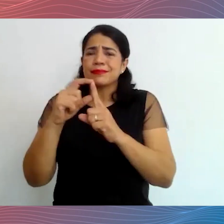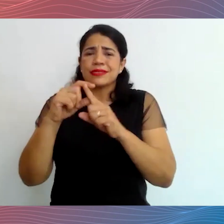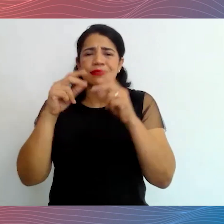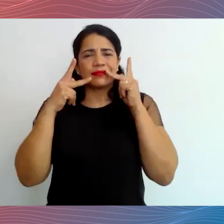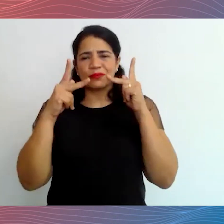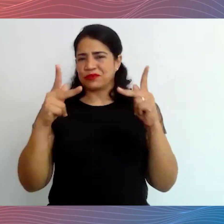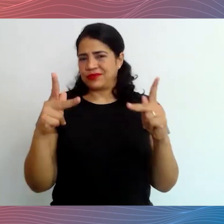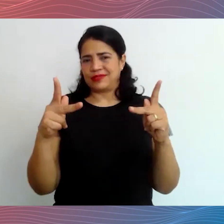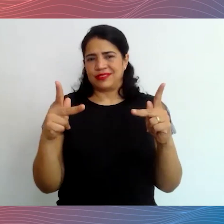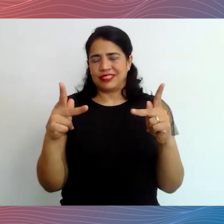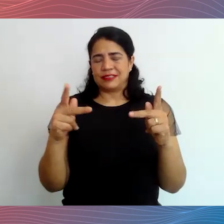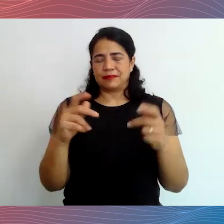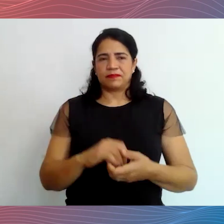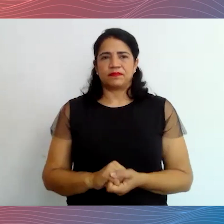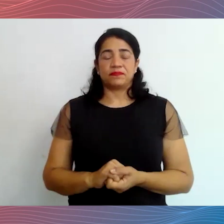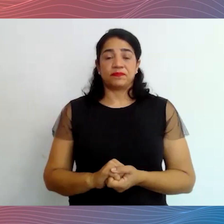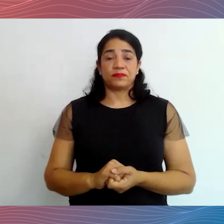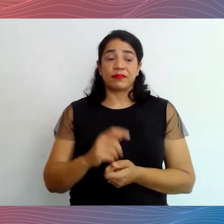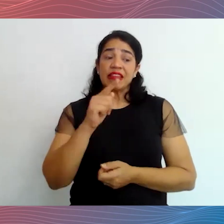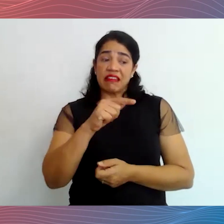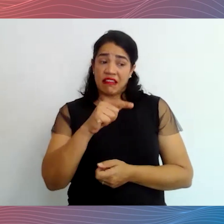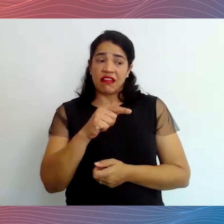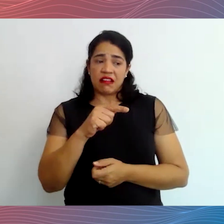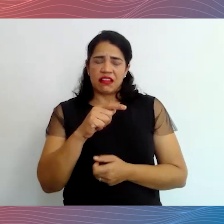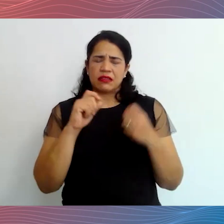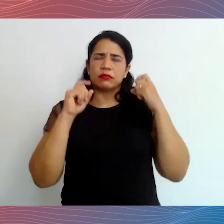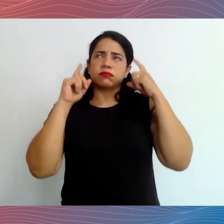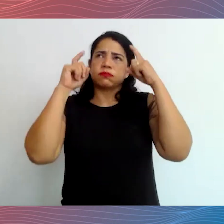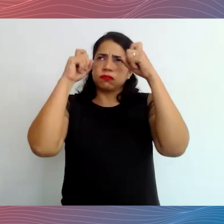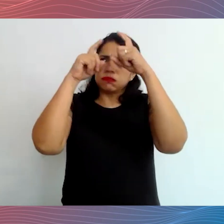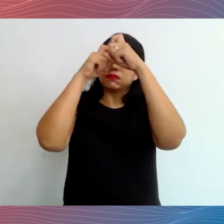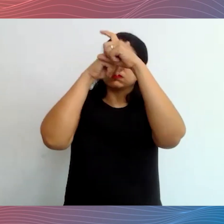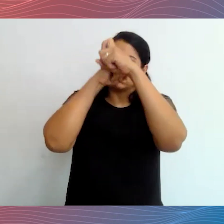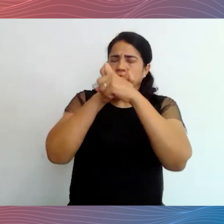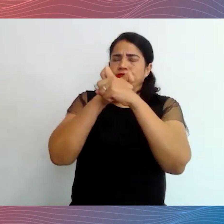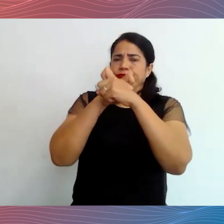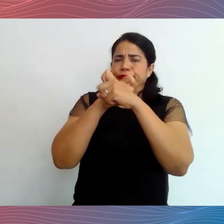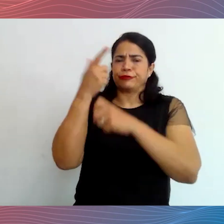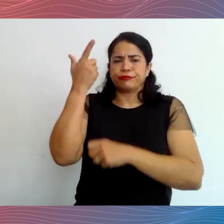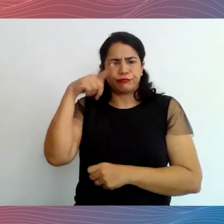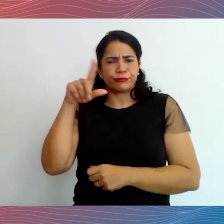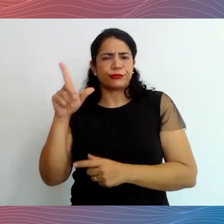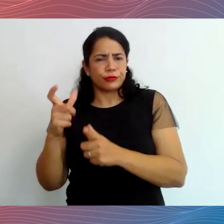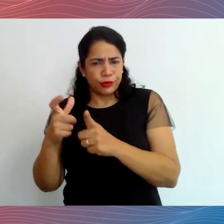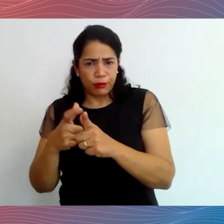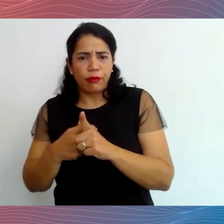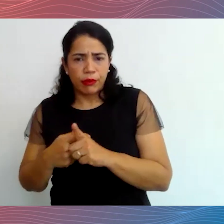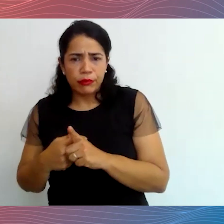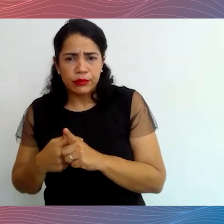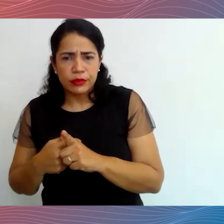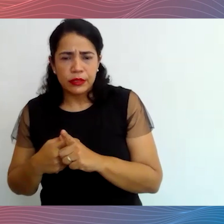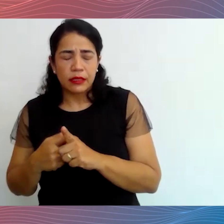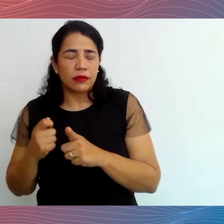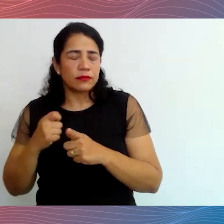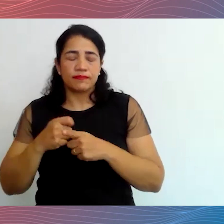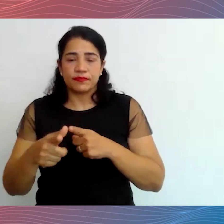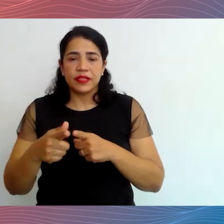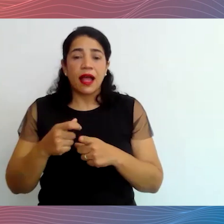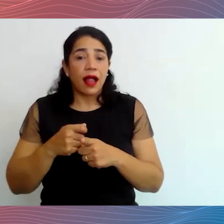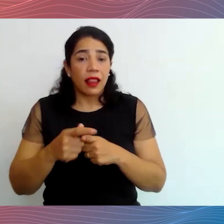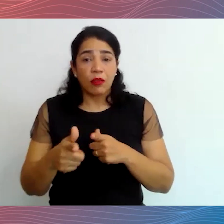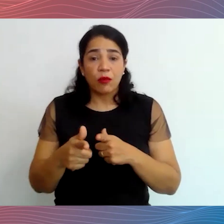E ali é difícil alugar uma casa para isso. O Senhor nos fez achar uma casa de 3